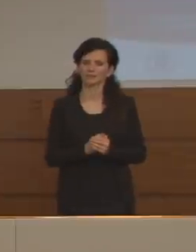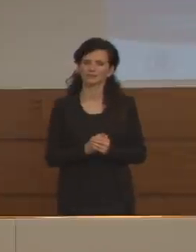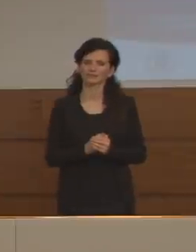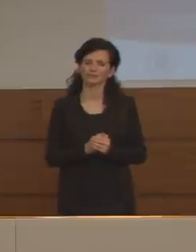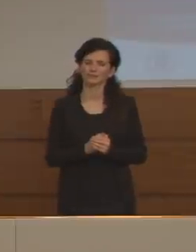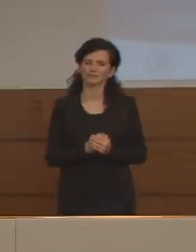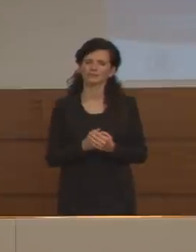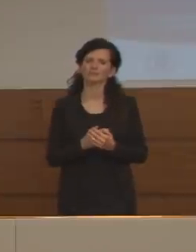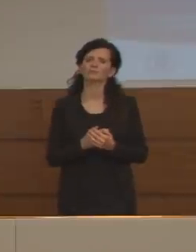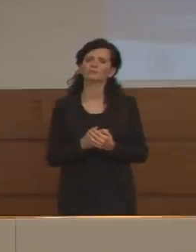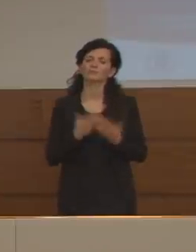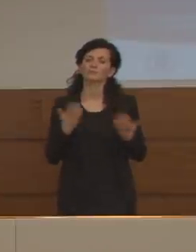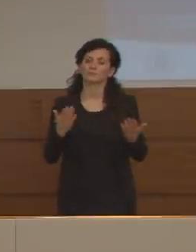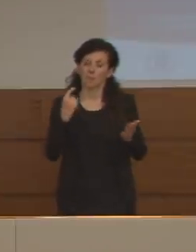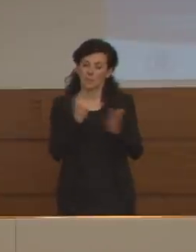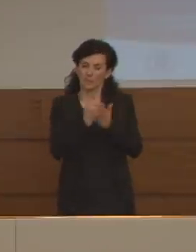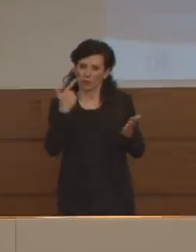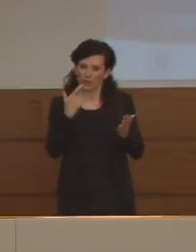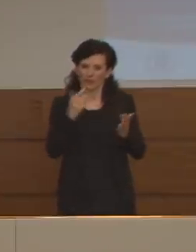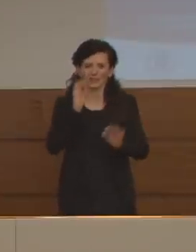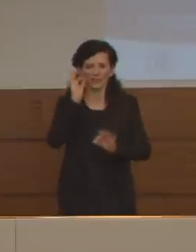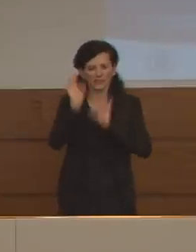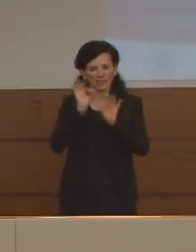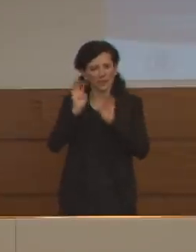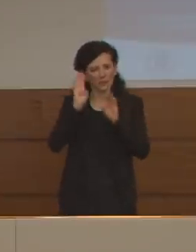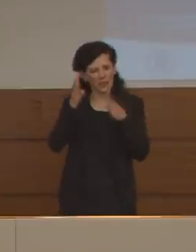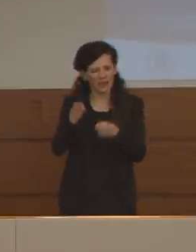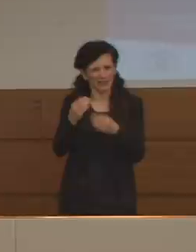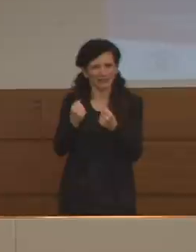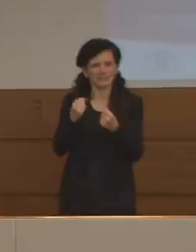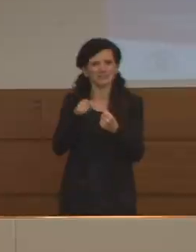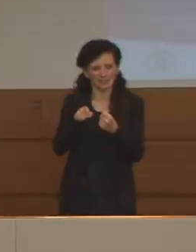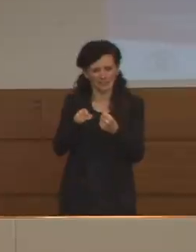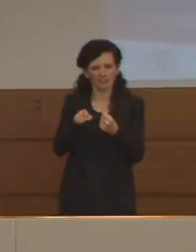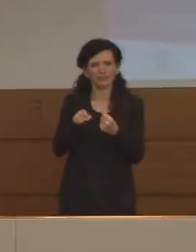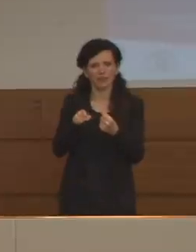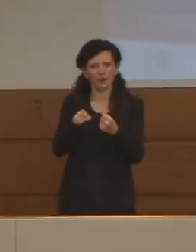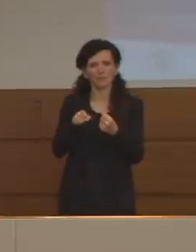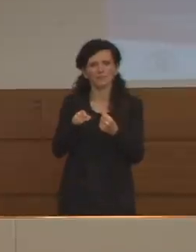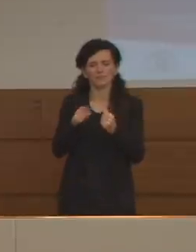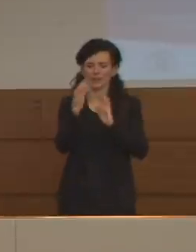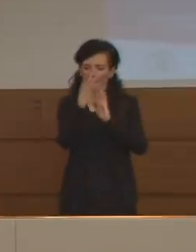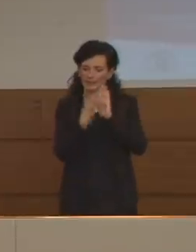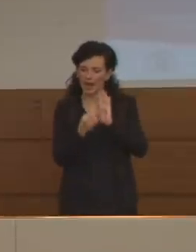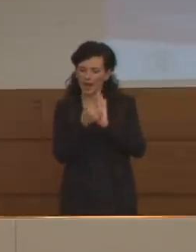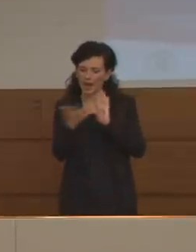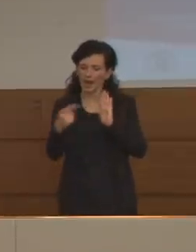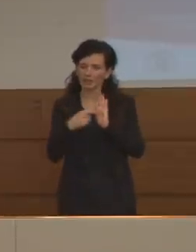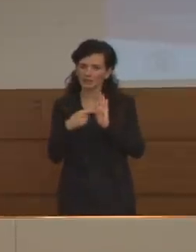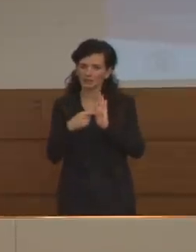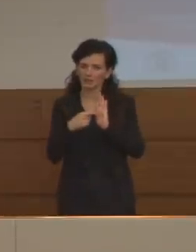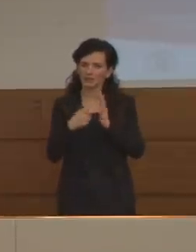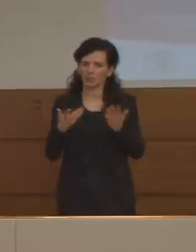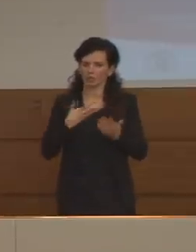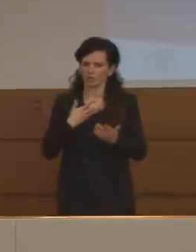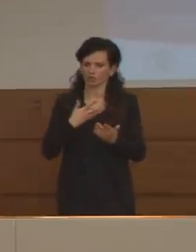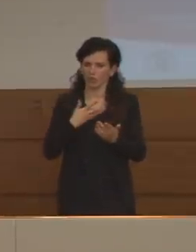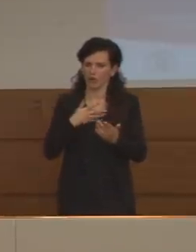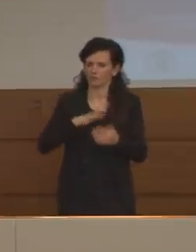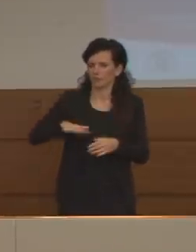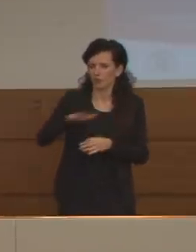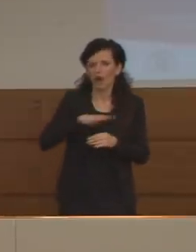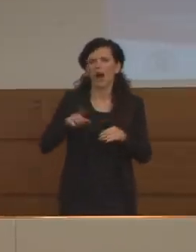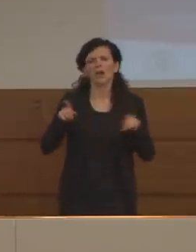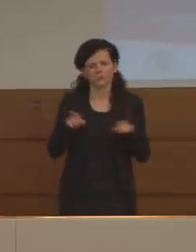ultimo è considerare come nelle terapie intensive questo è vero per i dati che abbiamo localmente ma anche al nord la